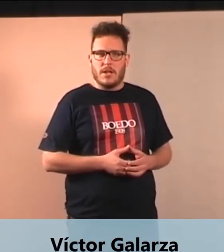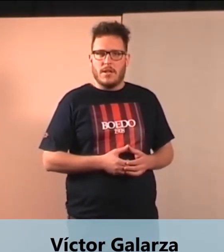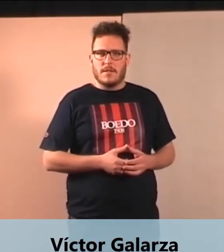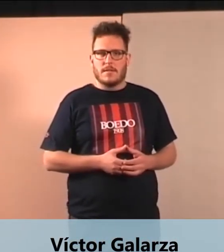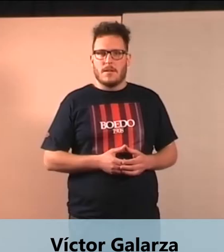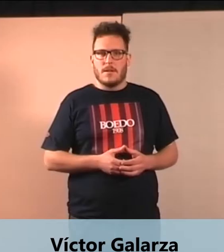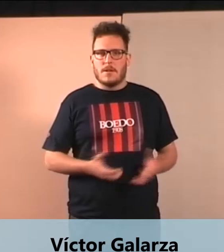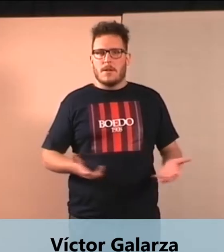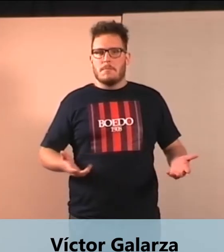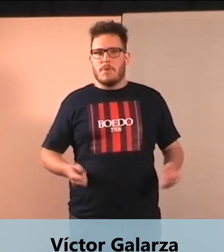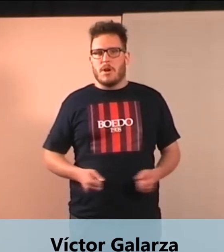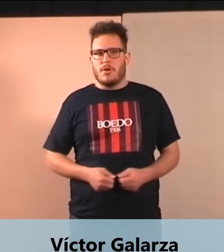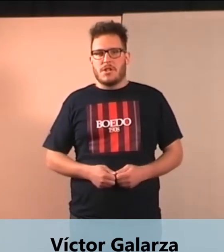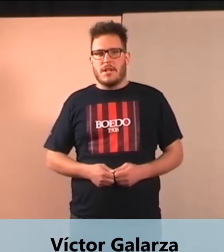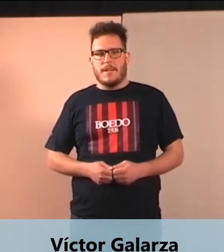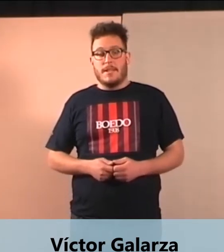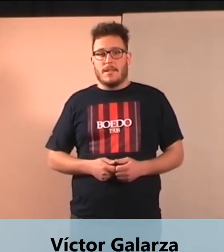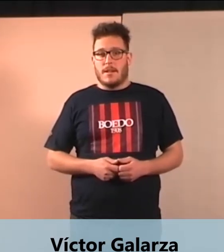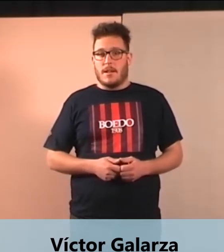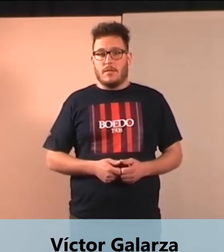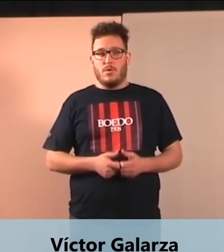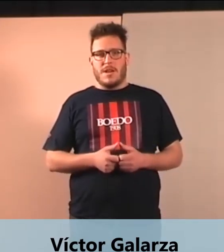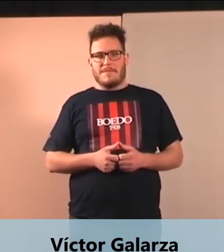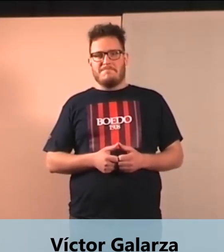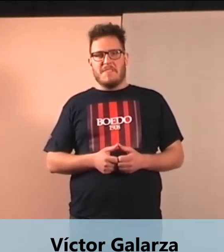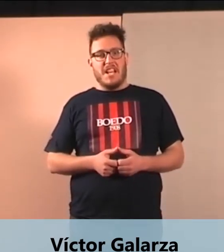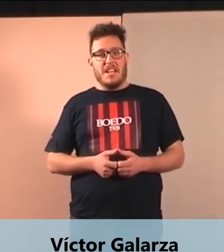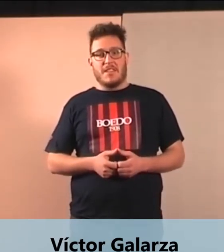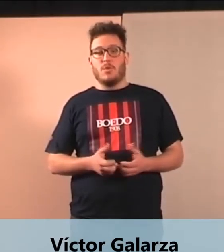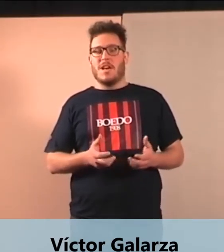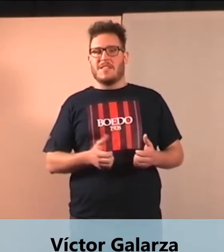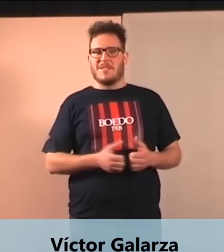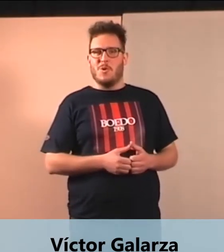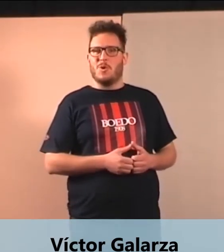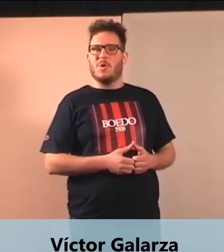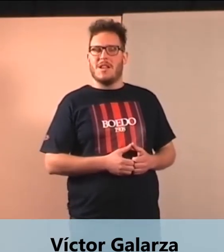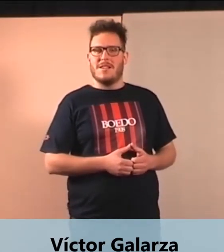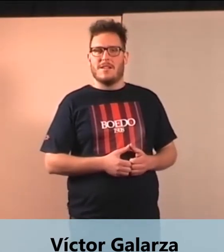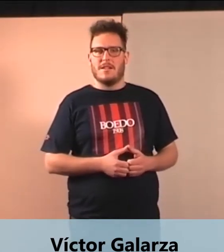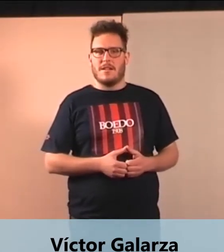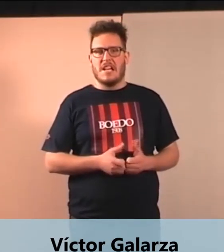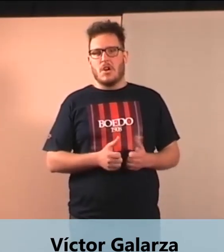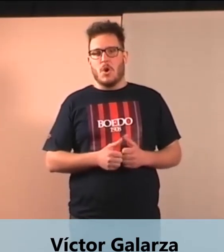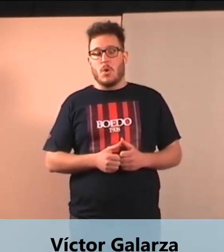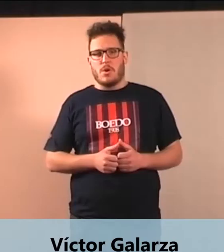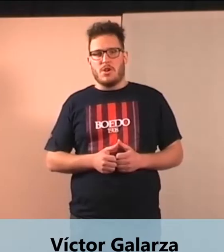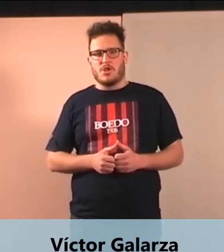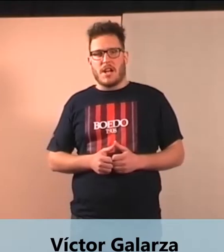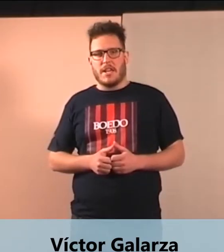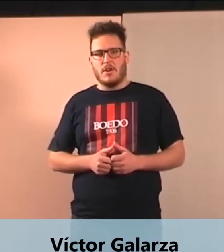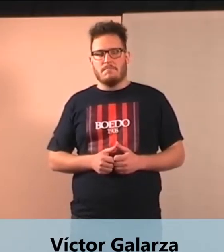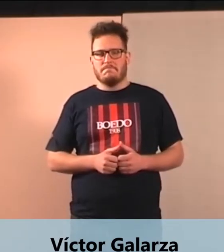con ustedes Pero anoche en esta ciudad, en la ciudad cultural, ocurrió un hecho trágico